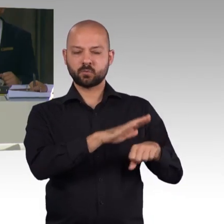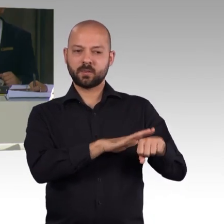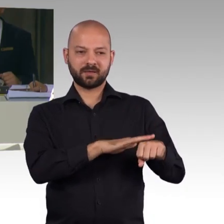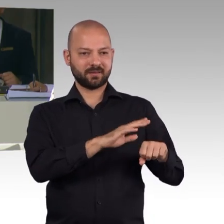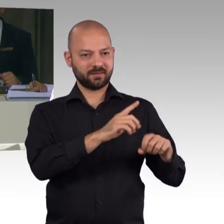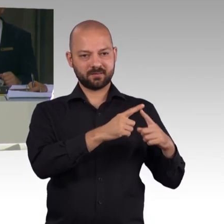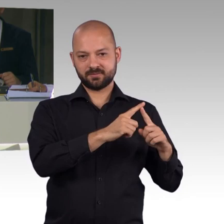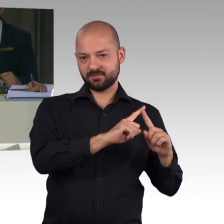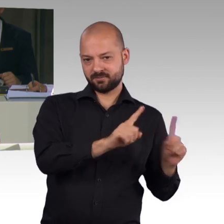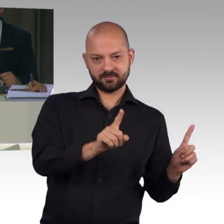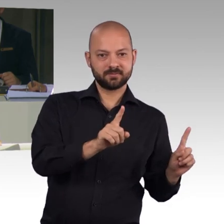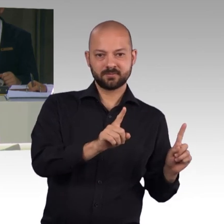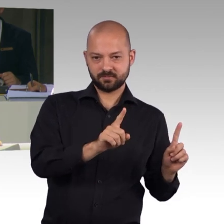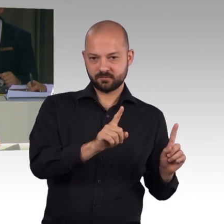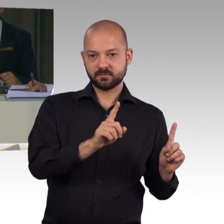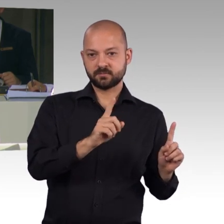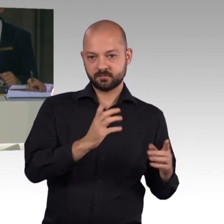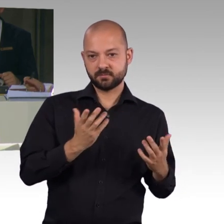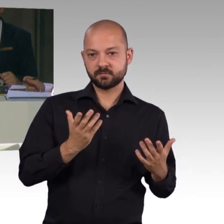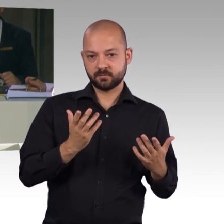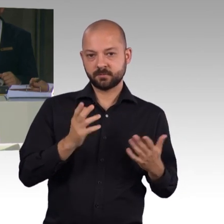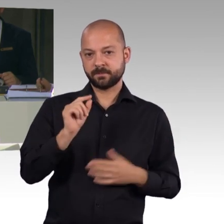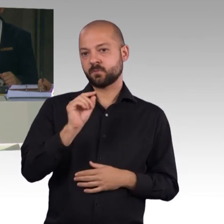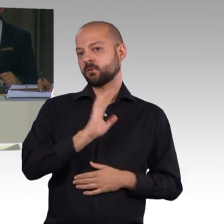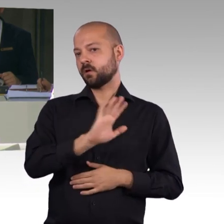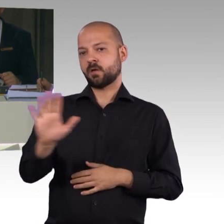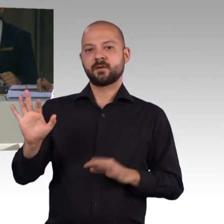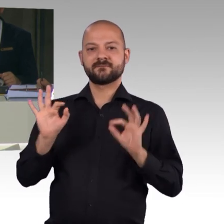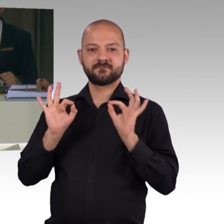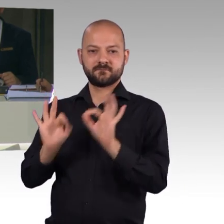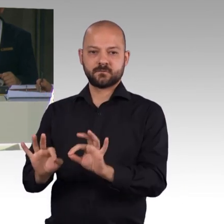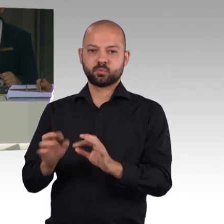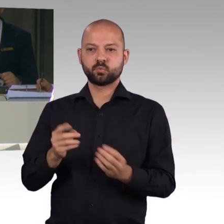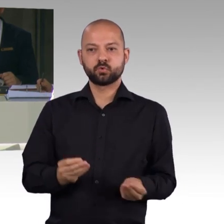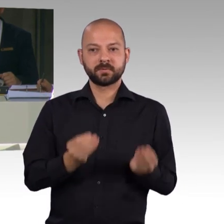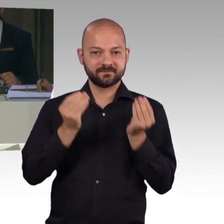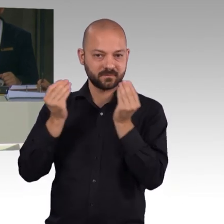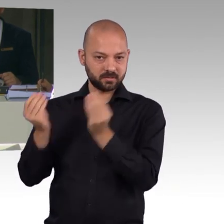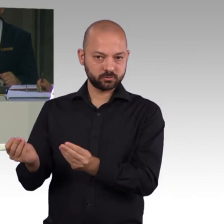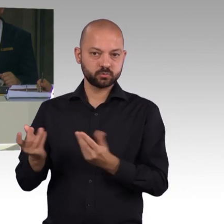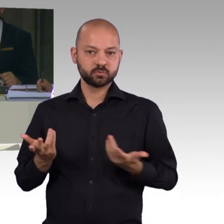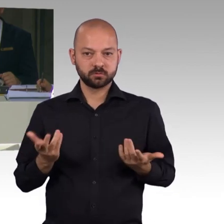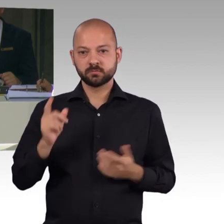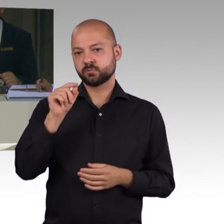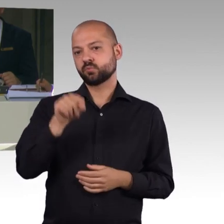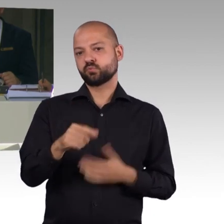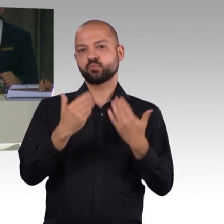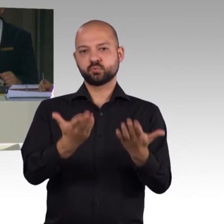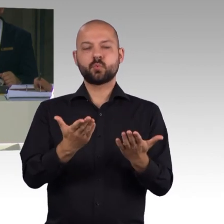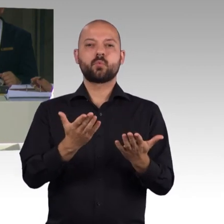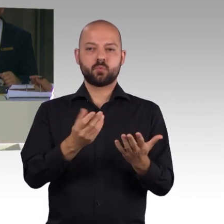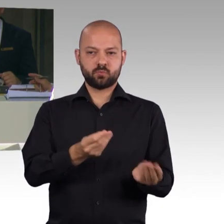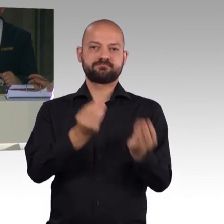beschlossen. Und damit stimmen wir über den Entschließungsantrag auf der Drucksache 11.870 in der Sache nicht